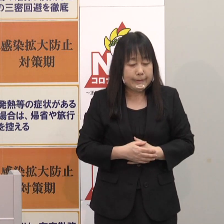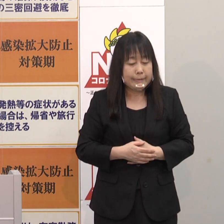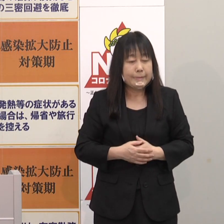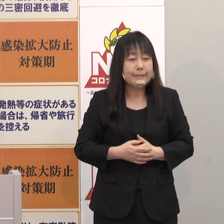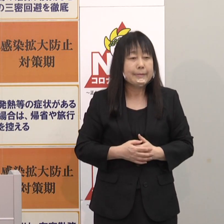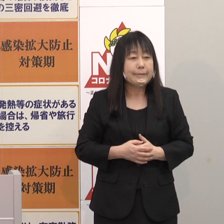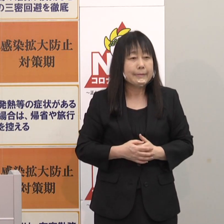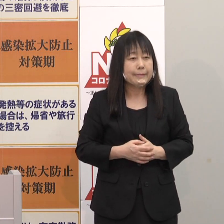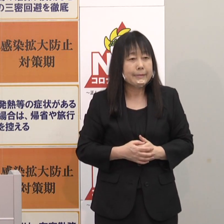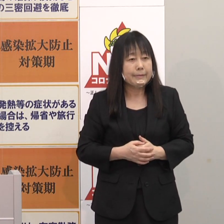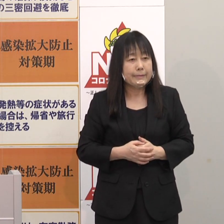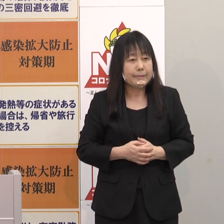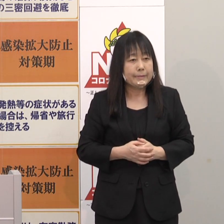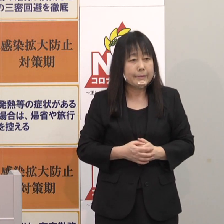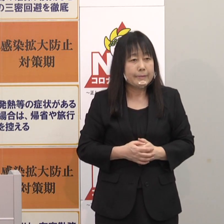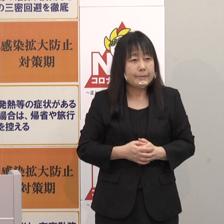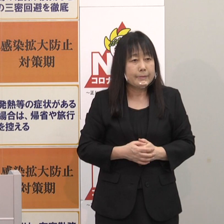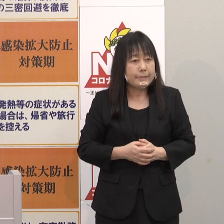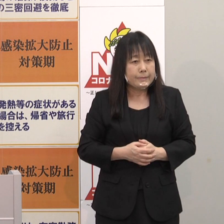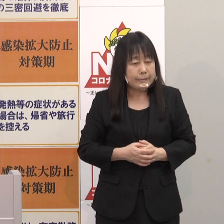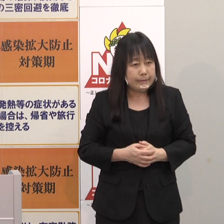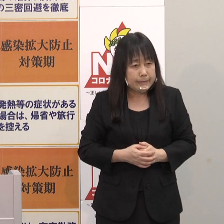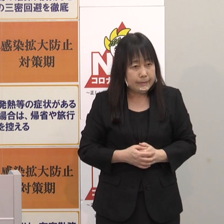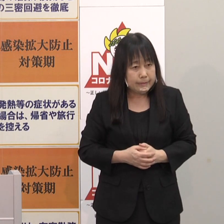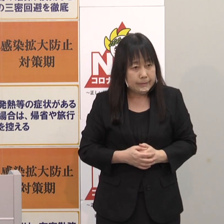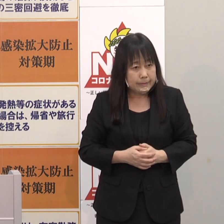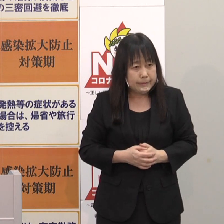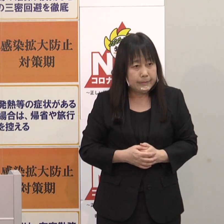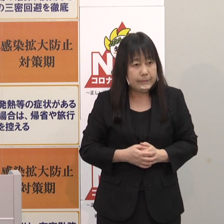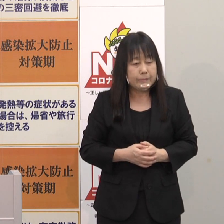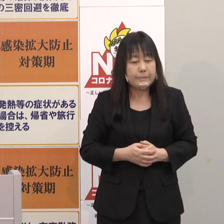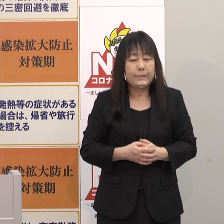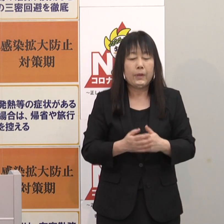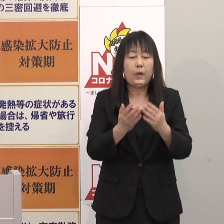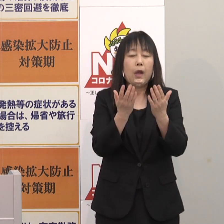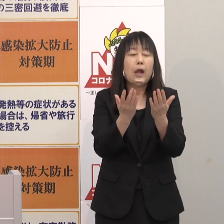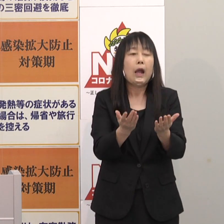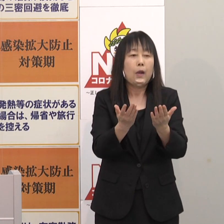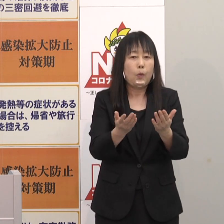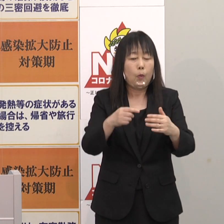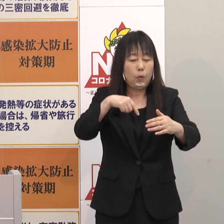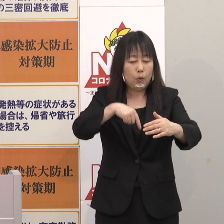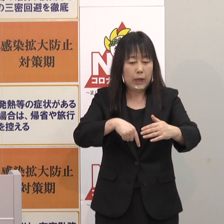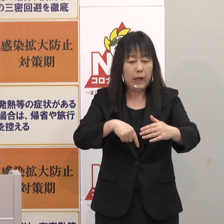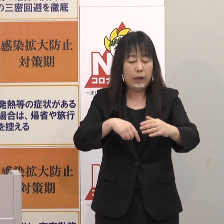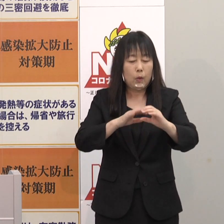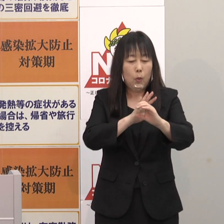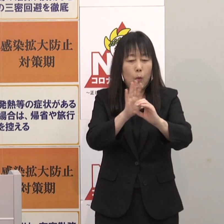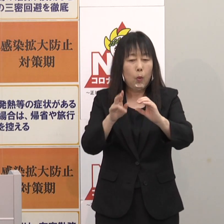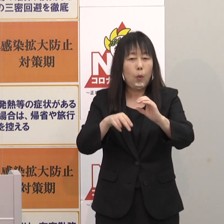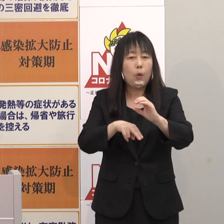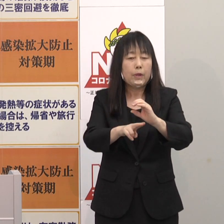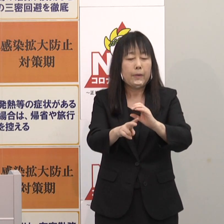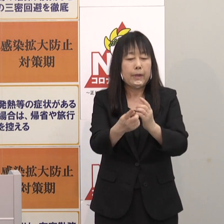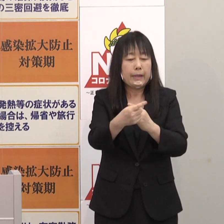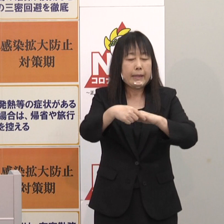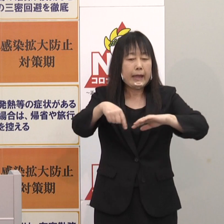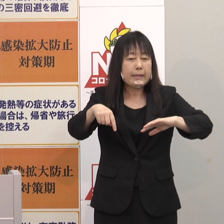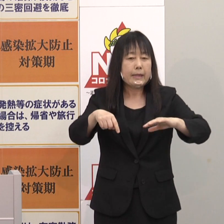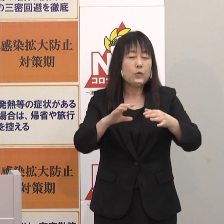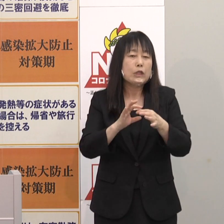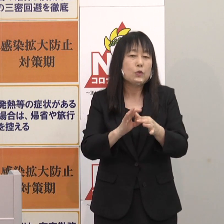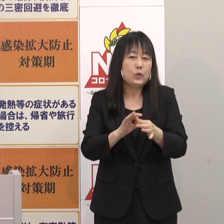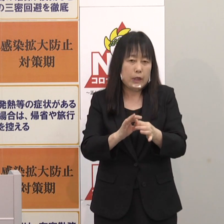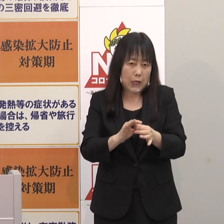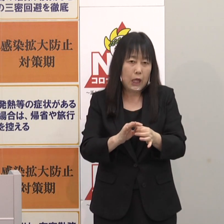。学校現場でのコロナ対策についてお伺いしたいと思います。マスクの着